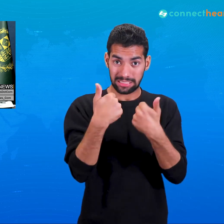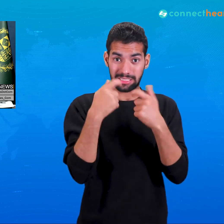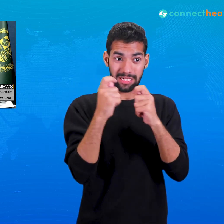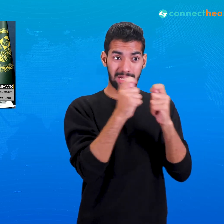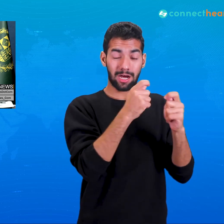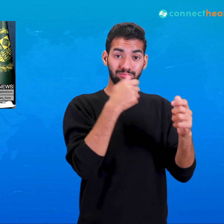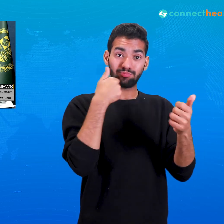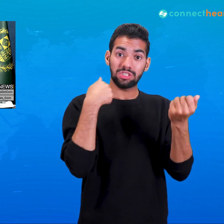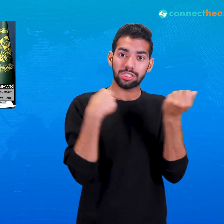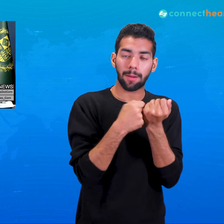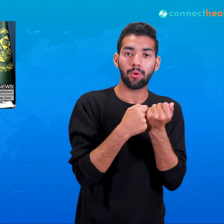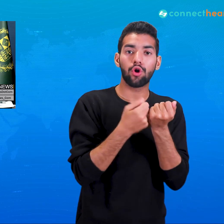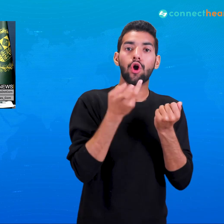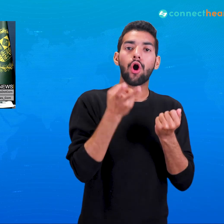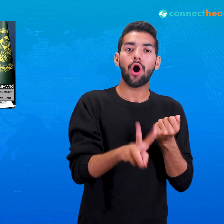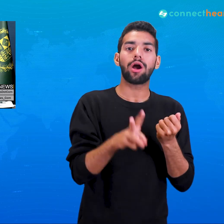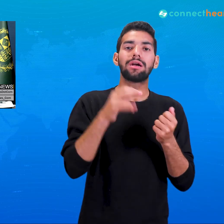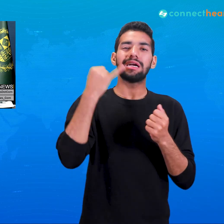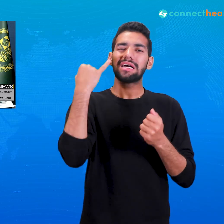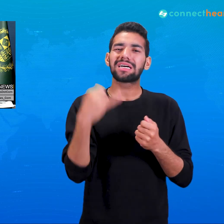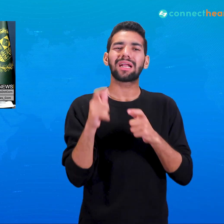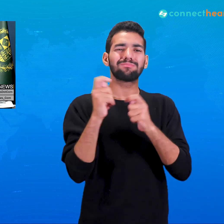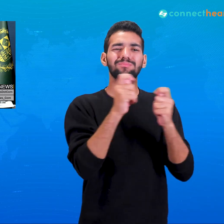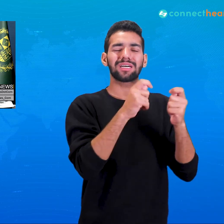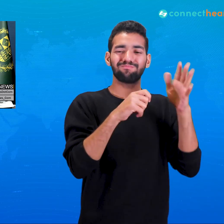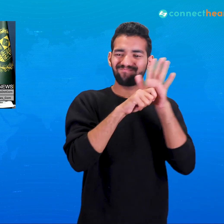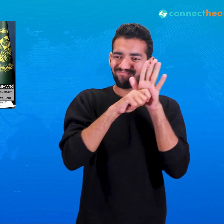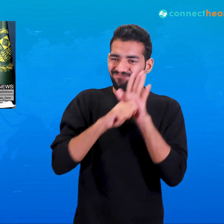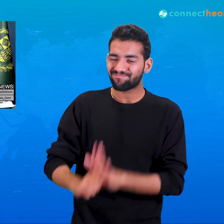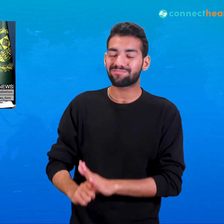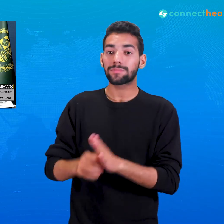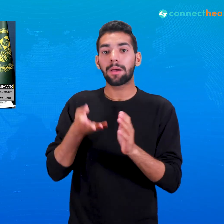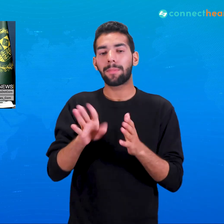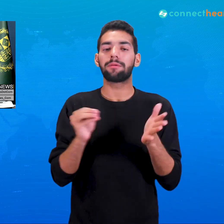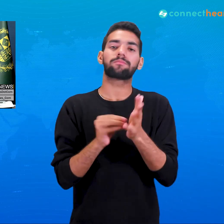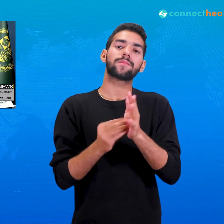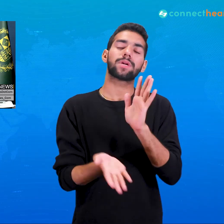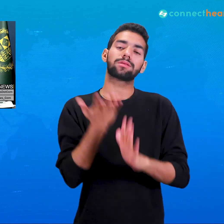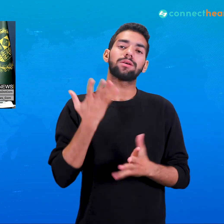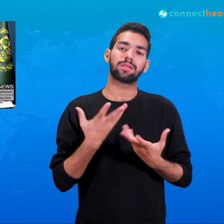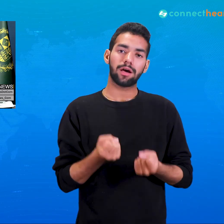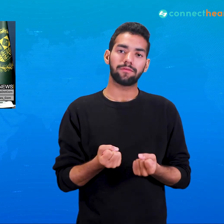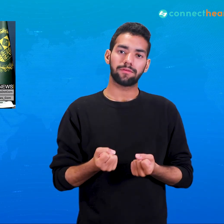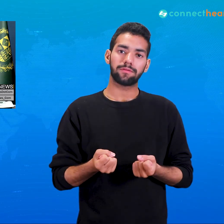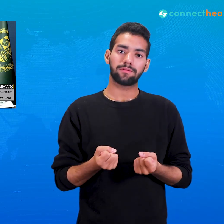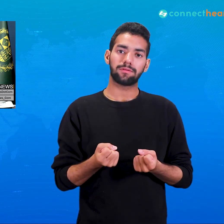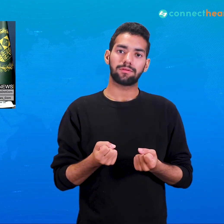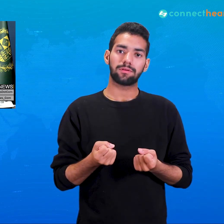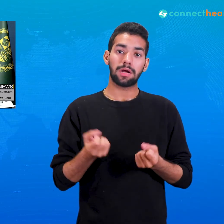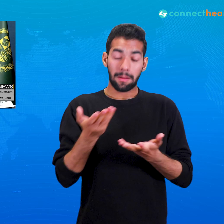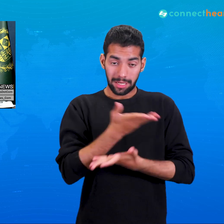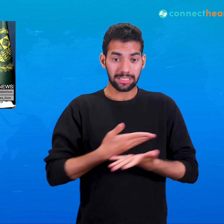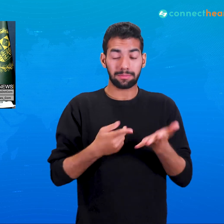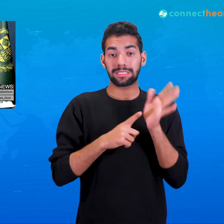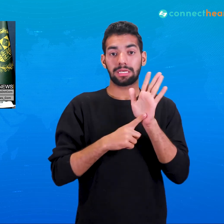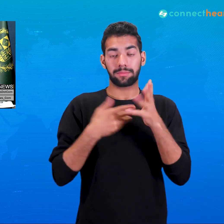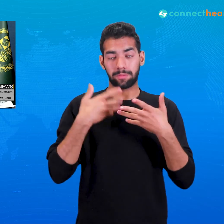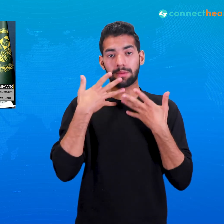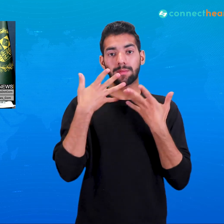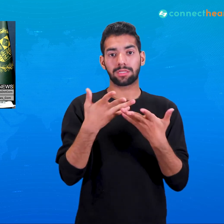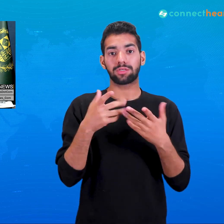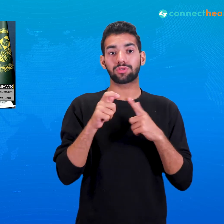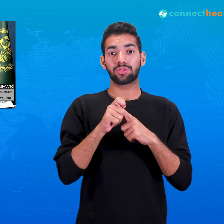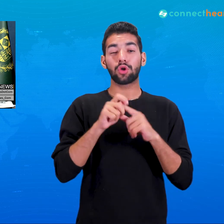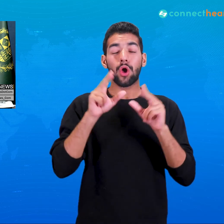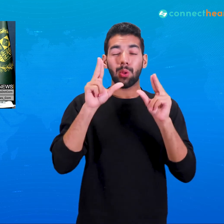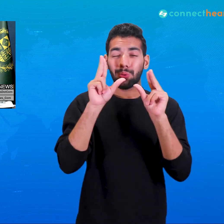کے ساتھ کھڑے ہوتے ہو اور بدی کو کرش کرتے ہو. اب ان دو کو آپ کے سامنے لے لیں. میں آپ سب کے سامنے اب یہ بات کرنا